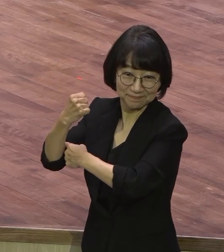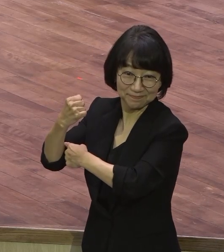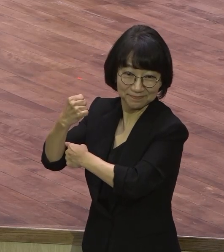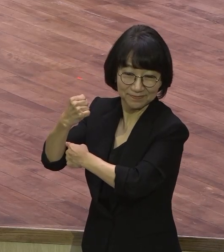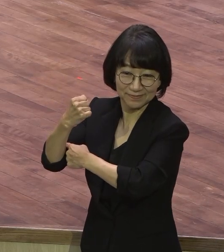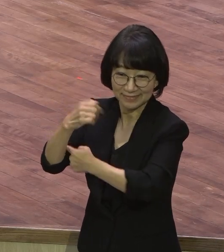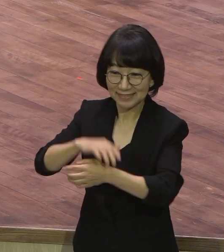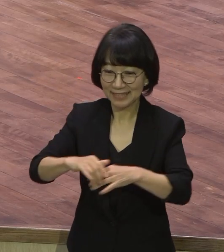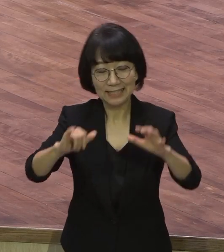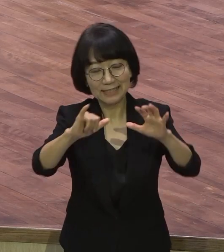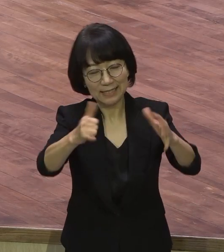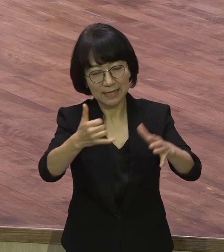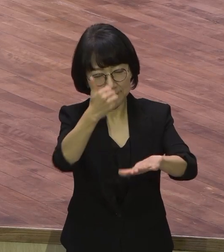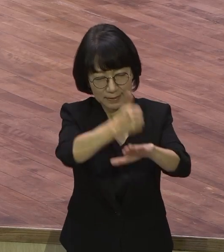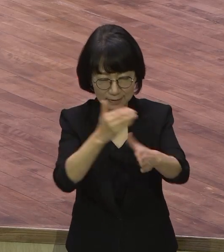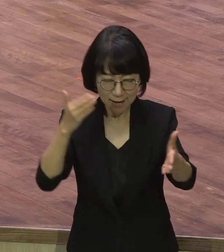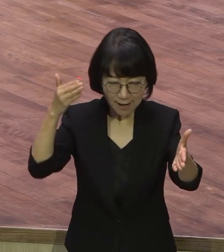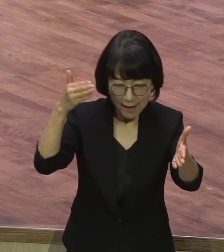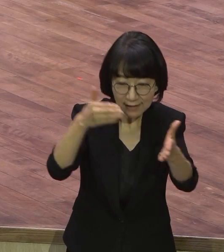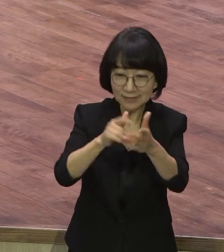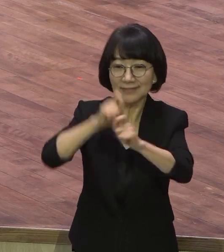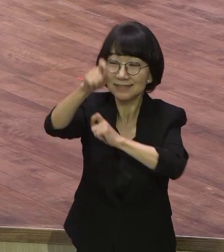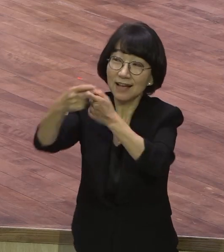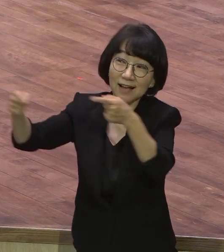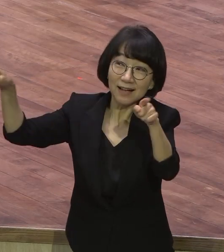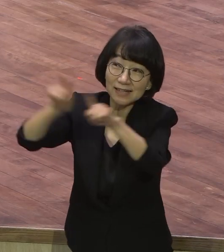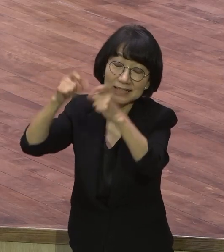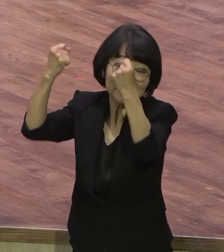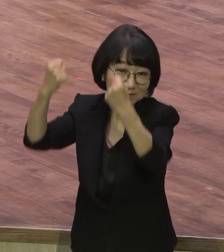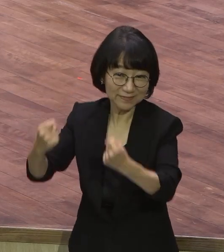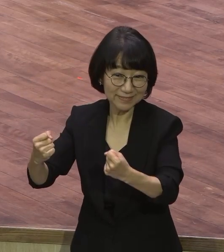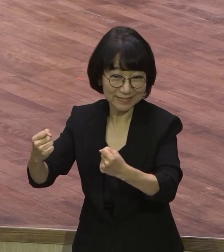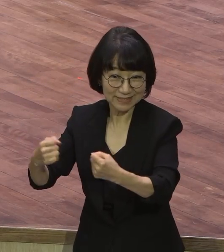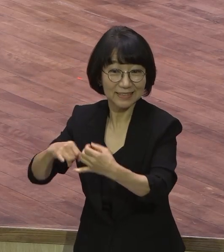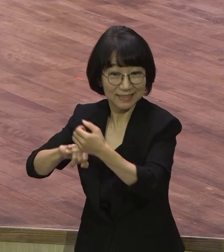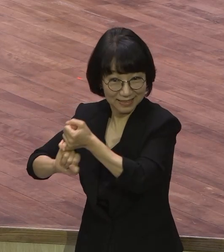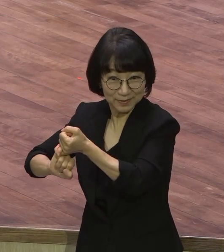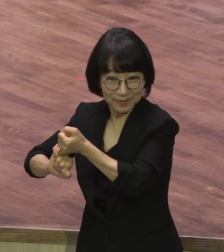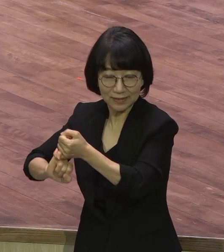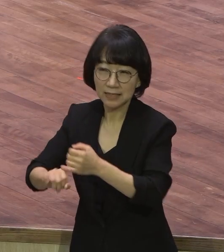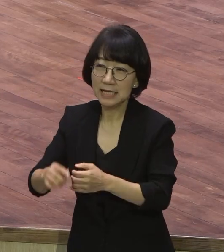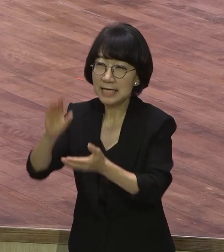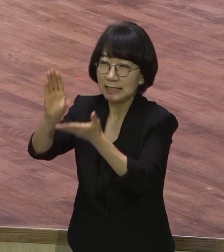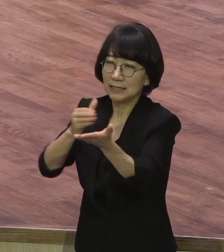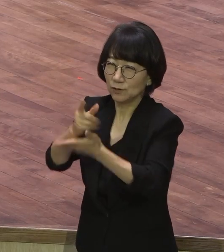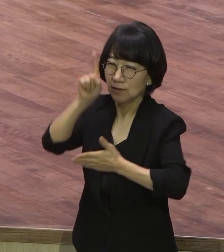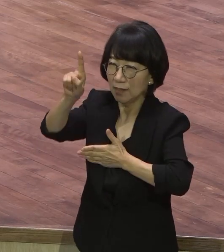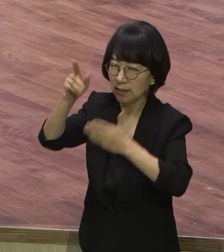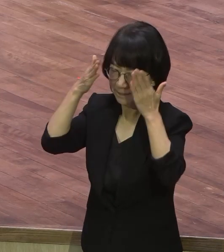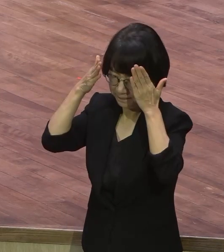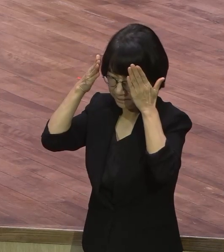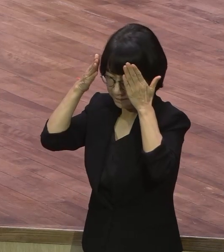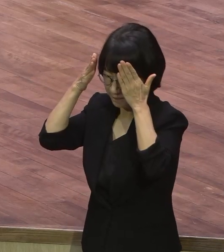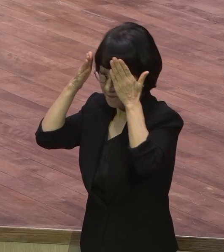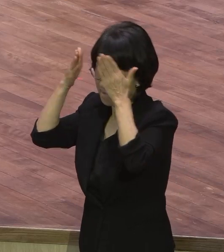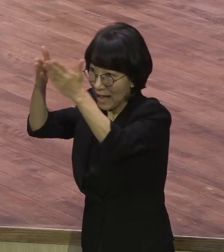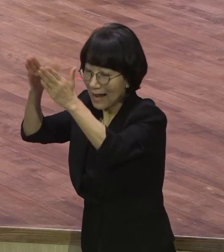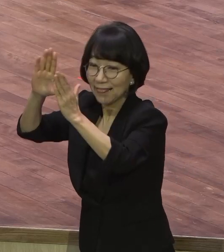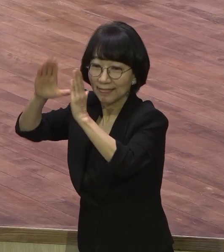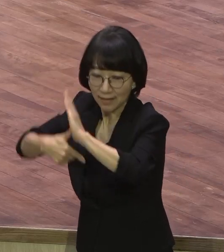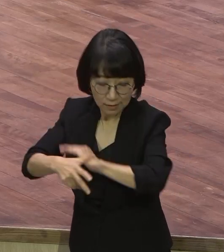끝날까지 영원토록 함께 하시겠다는 이 오직 그리스도를 바라보고 나가면 각종